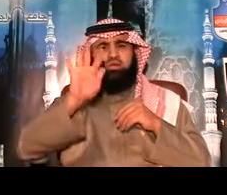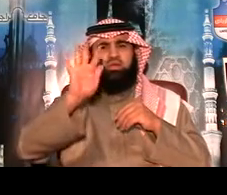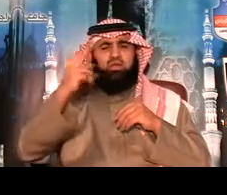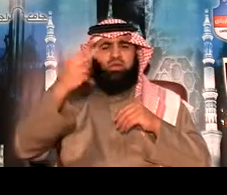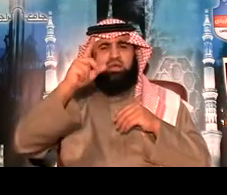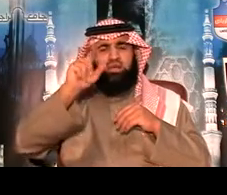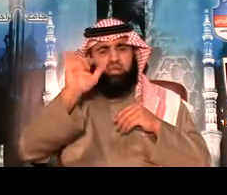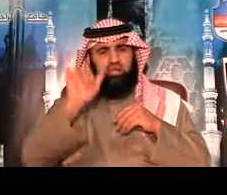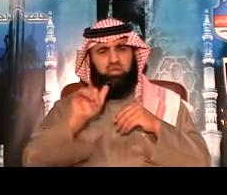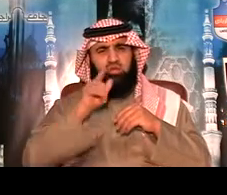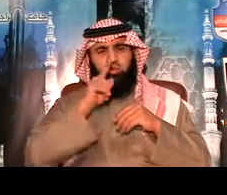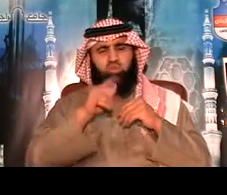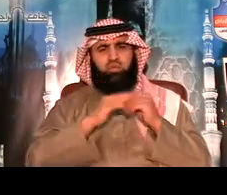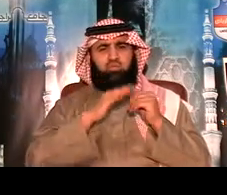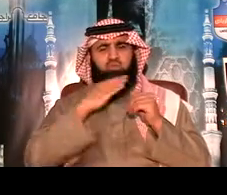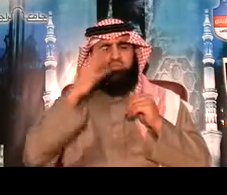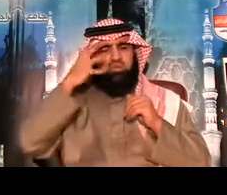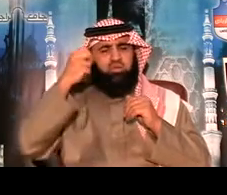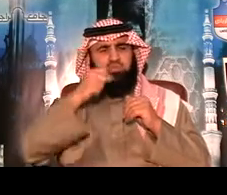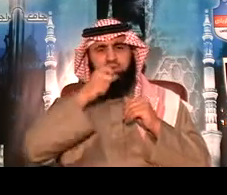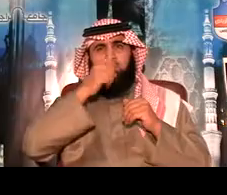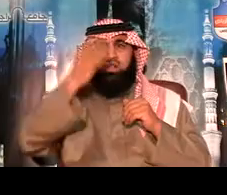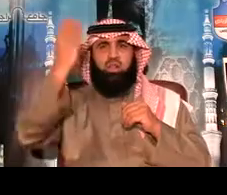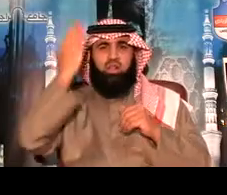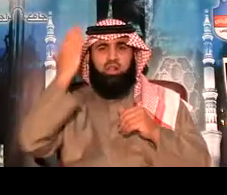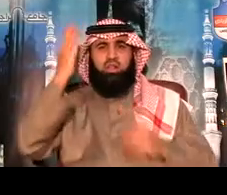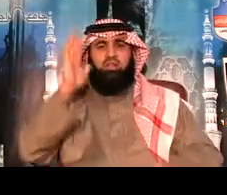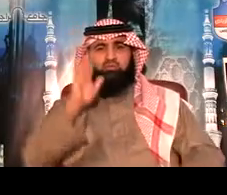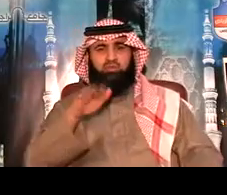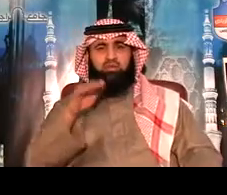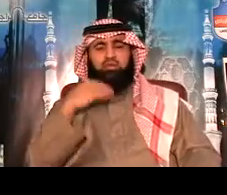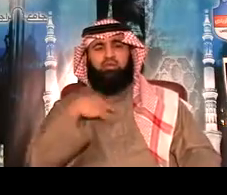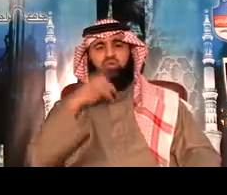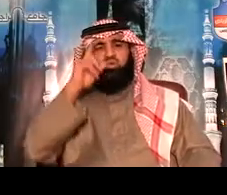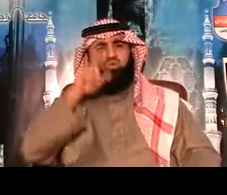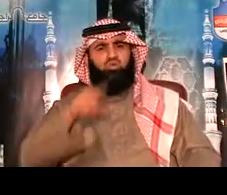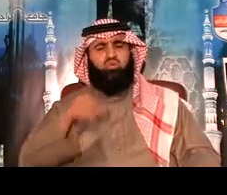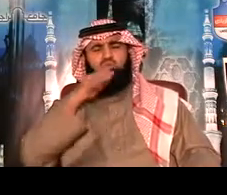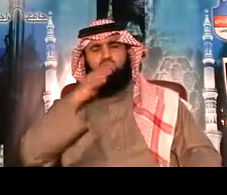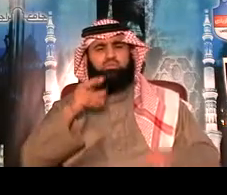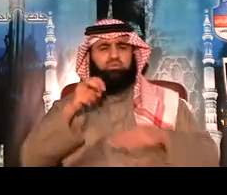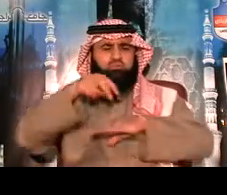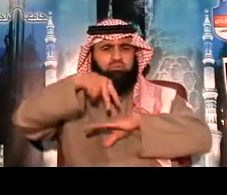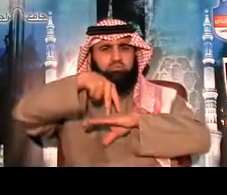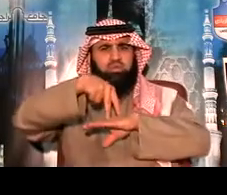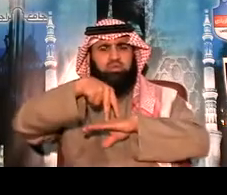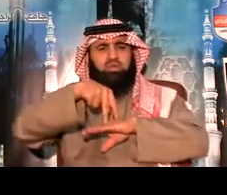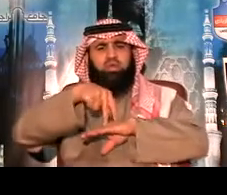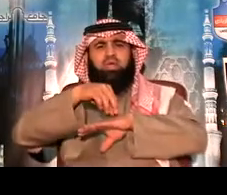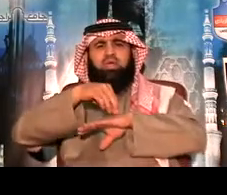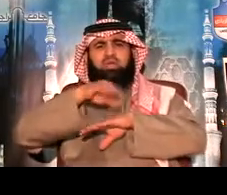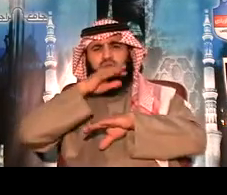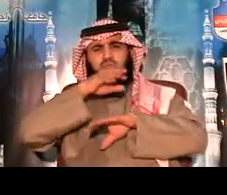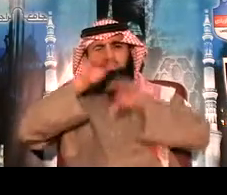خطبنا رسول الله صلى الله عليه وسلم ذات يوم فقال: يا أيها الناس،